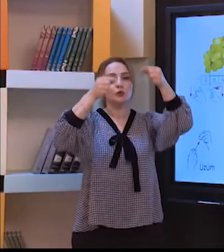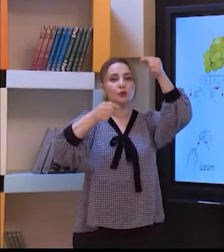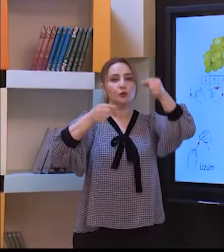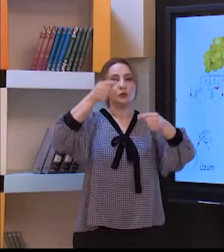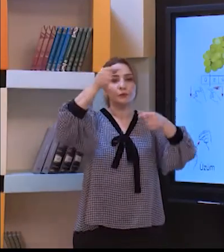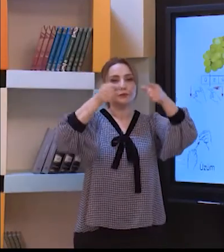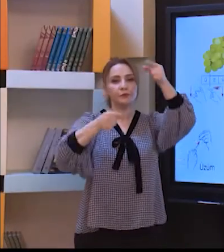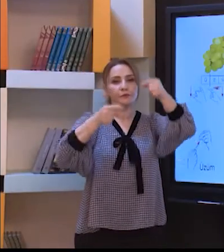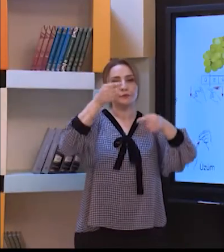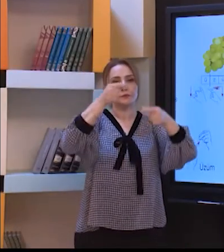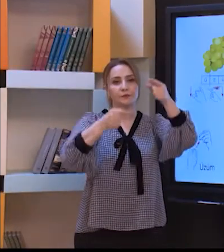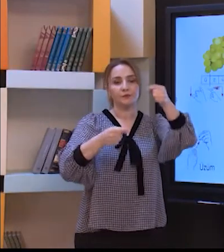Süd.